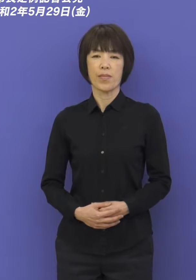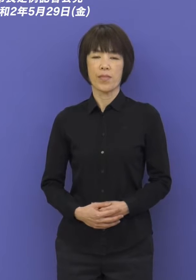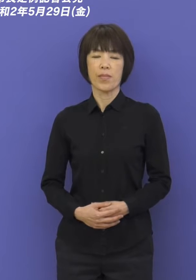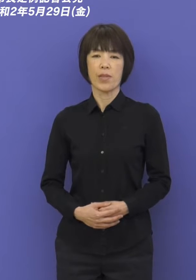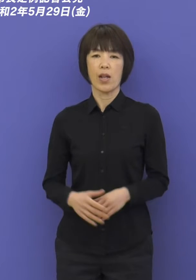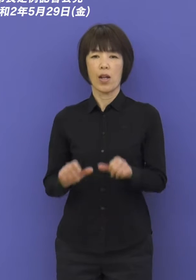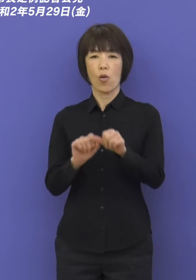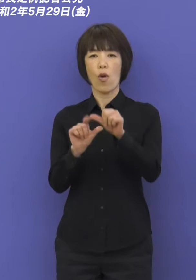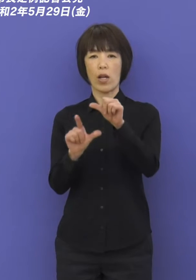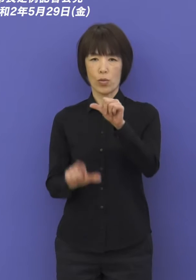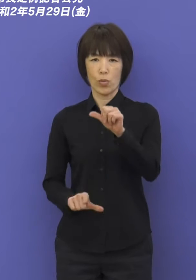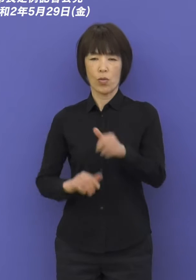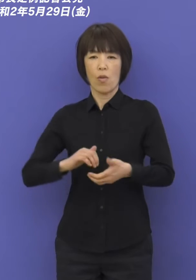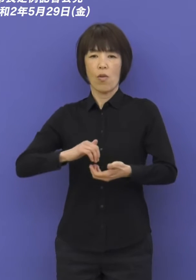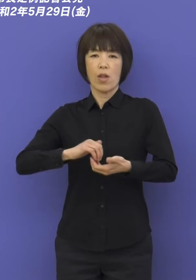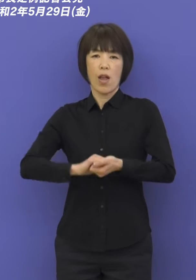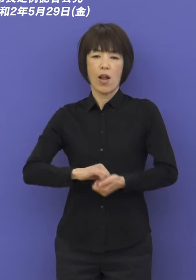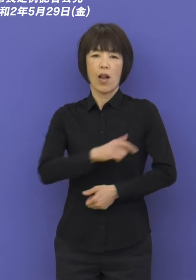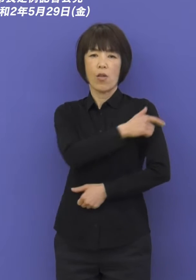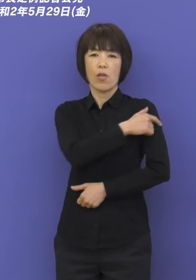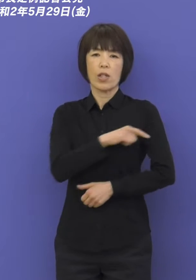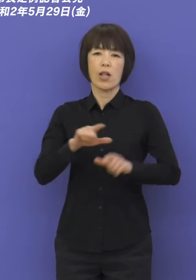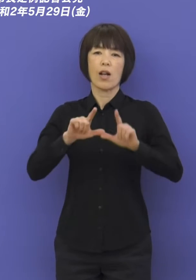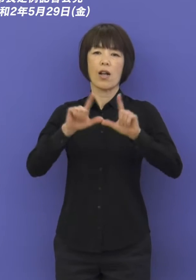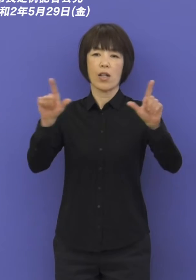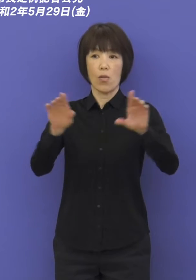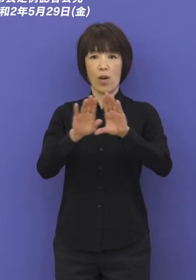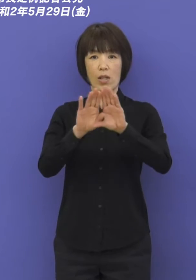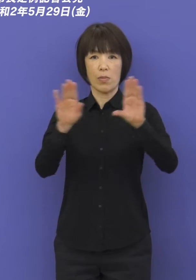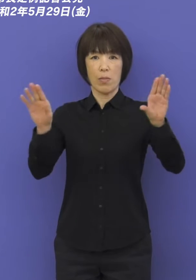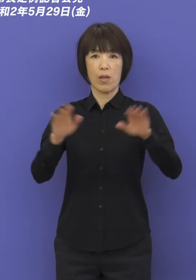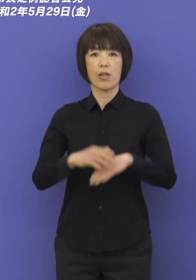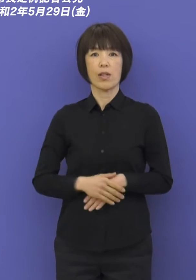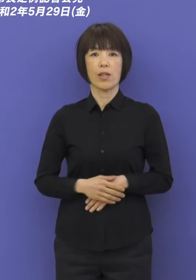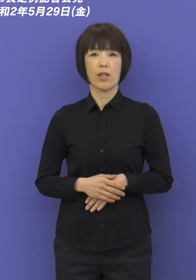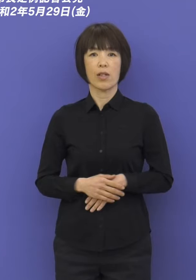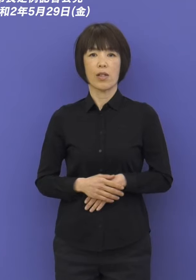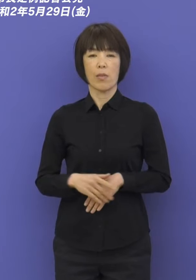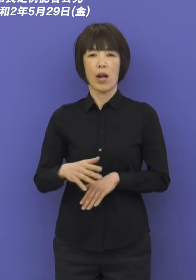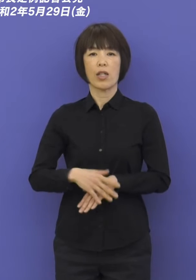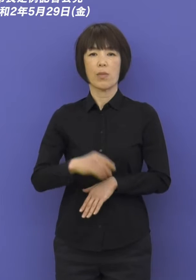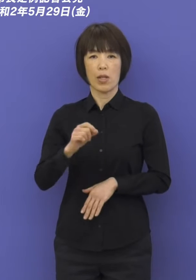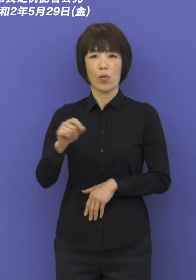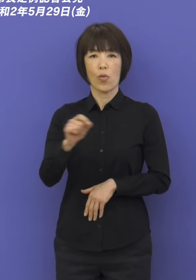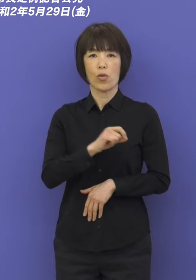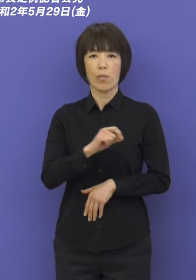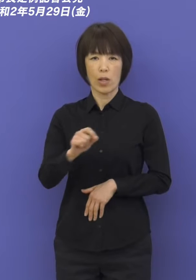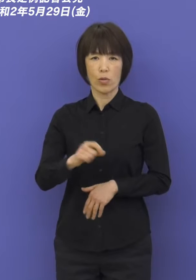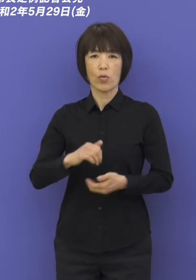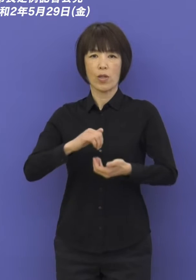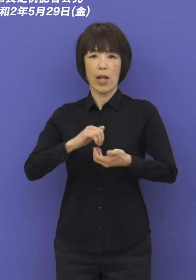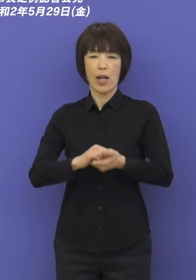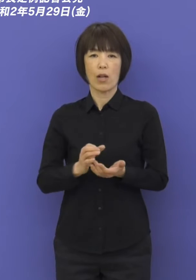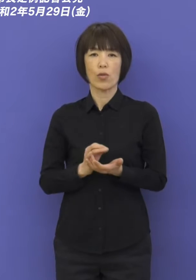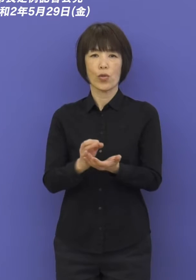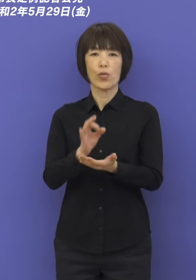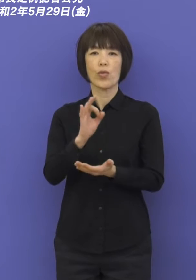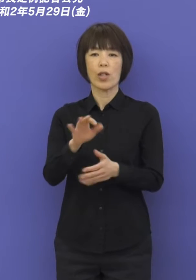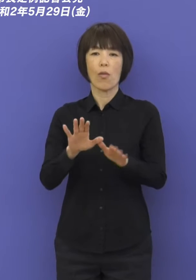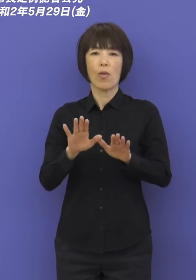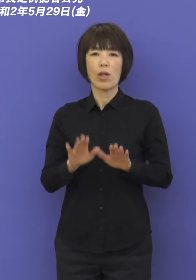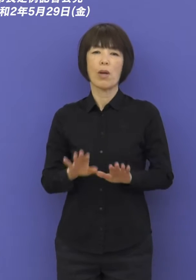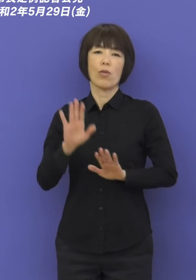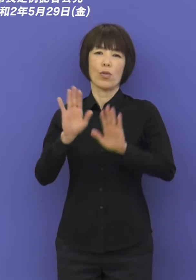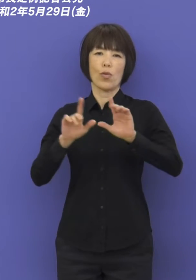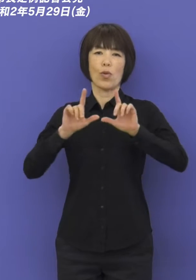それでは5月定例記者会見を始めます。はじめに特別定額給付金について現在の状況を